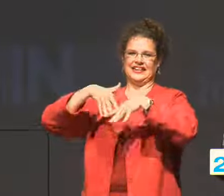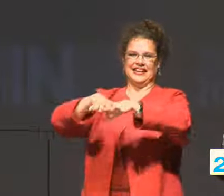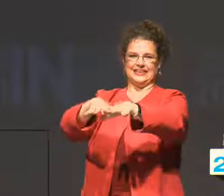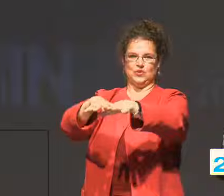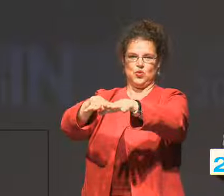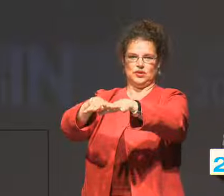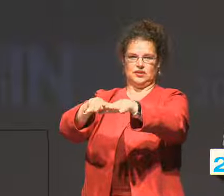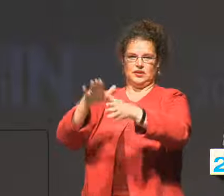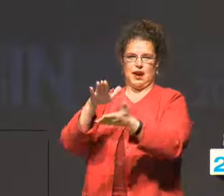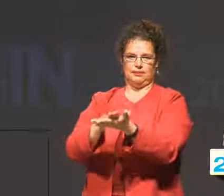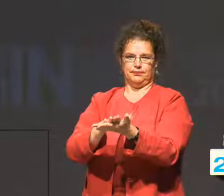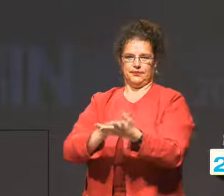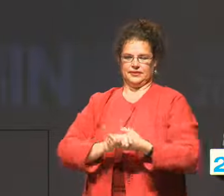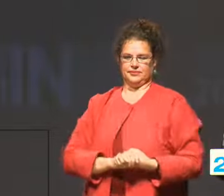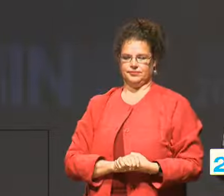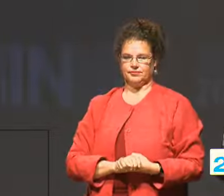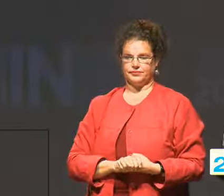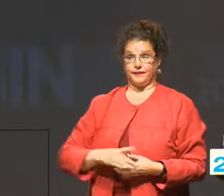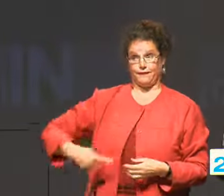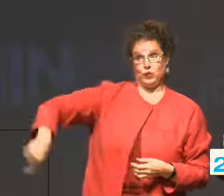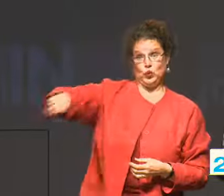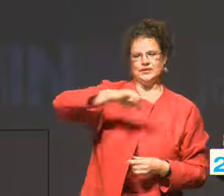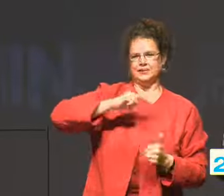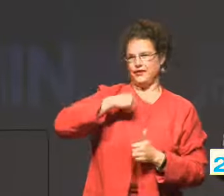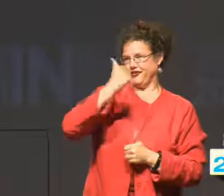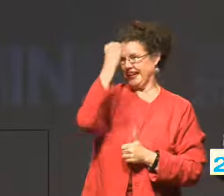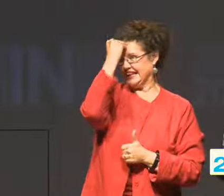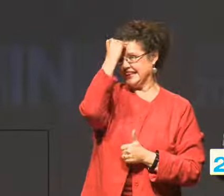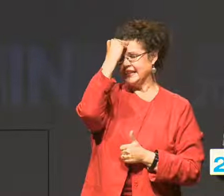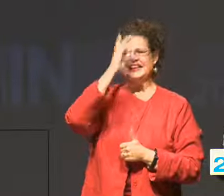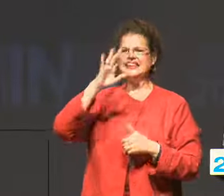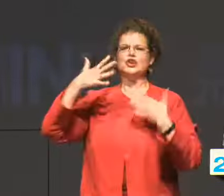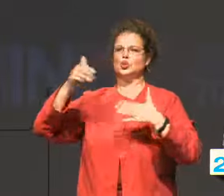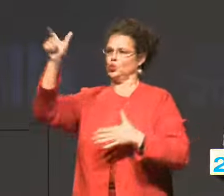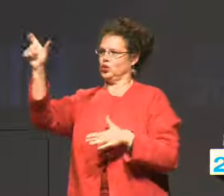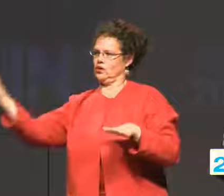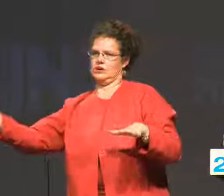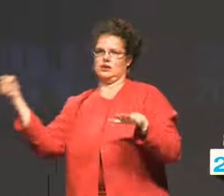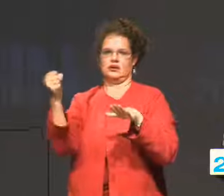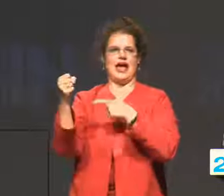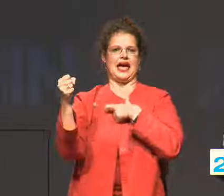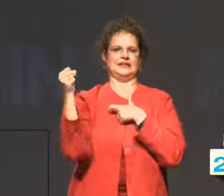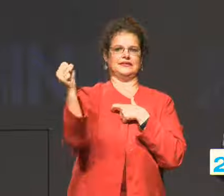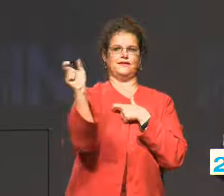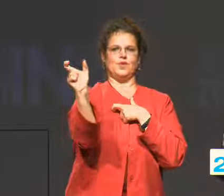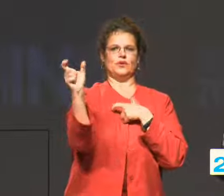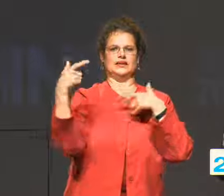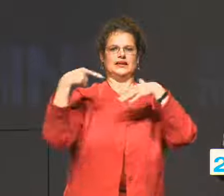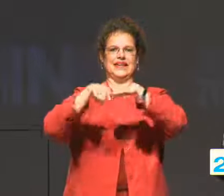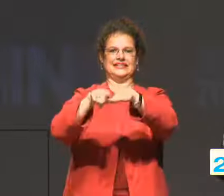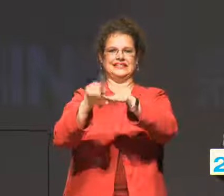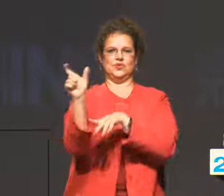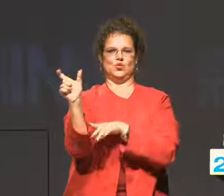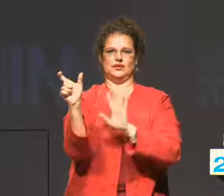erwähnt habe. Darauf gibt es viele weitere Details, die dann auch noch berücksichtigt werden müssen. Es ist nicht